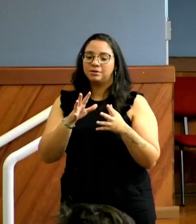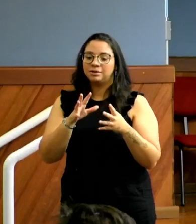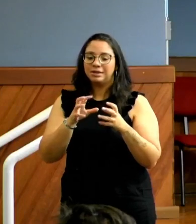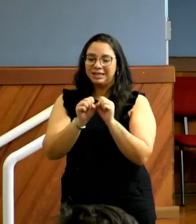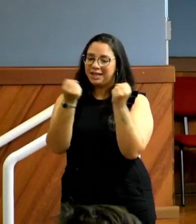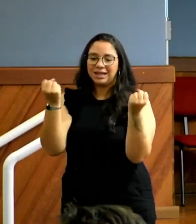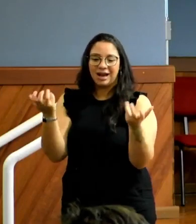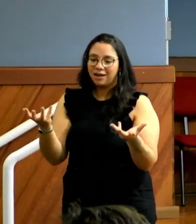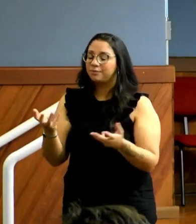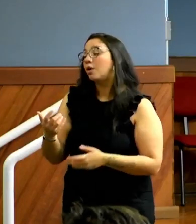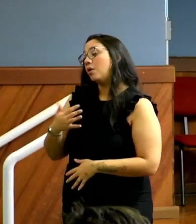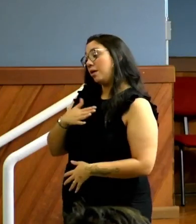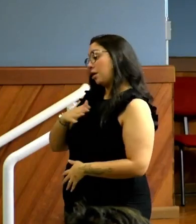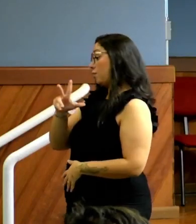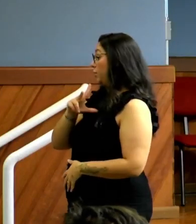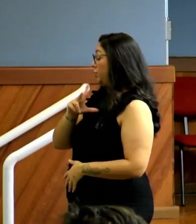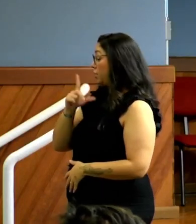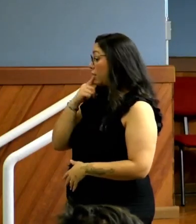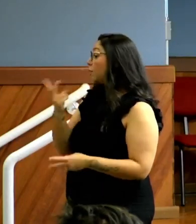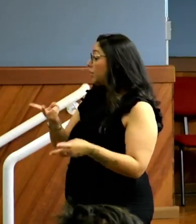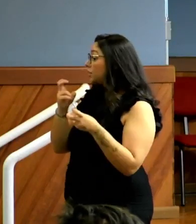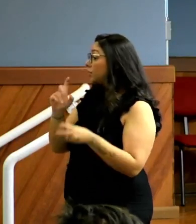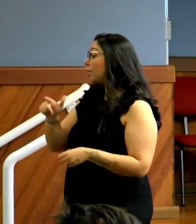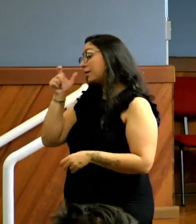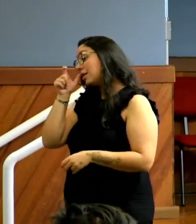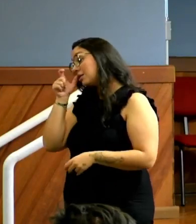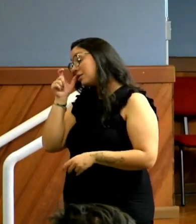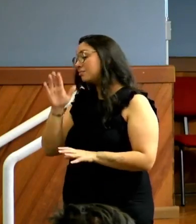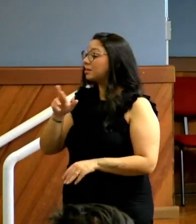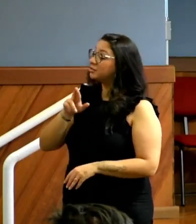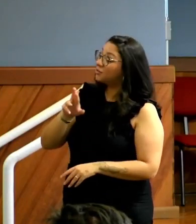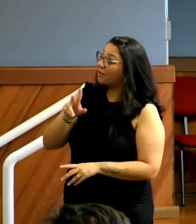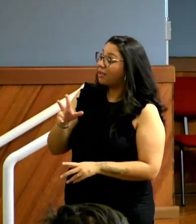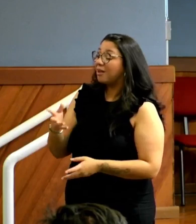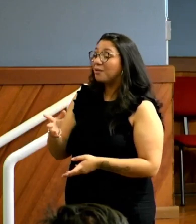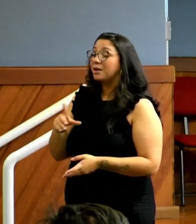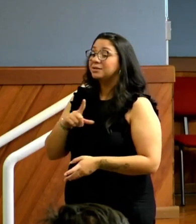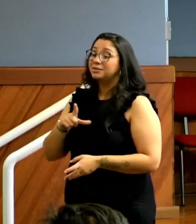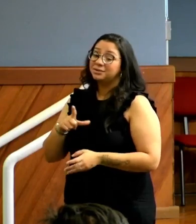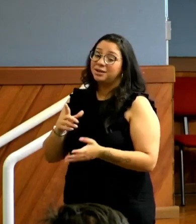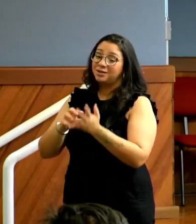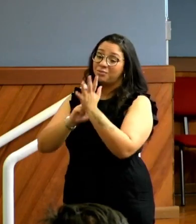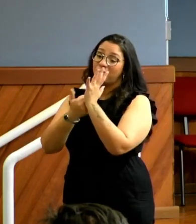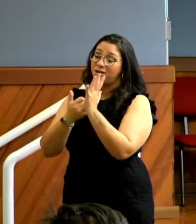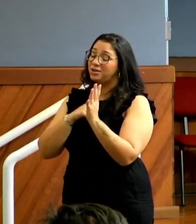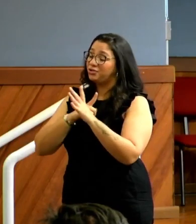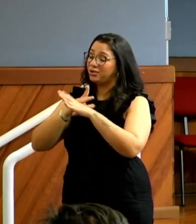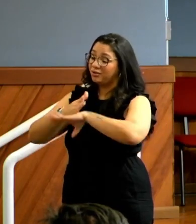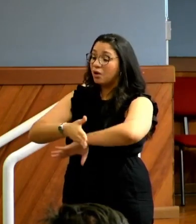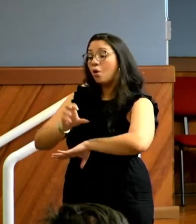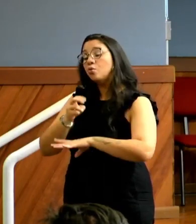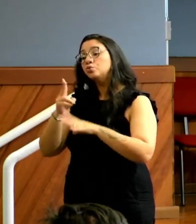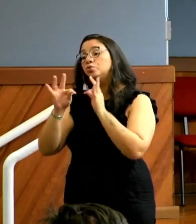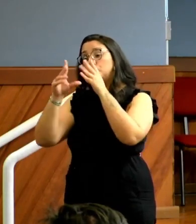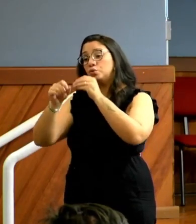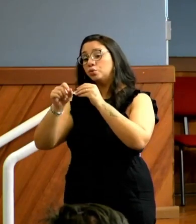E assim, eu particularmente vejo isso assim, é interessante e não é, mas no fim, você priva as pessoas de terem acesso assim, ou todo mundo vai ter,